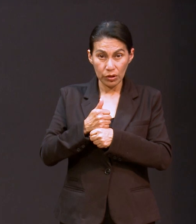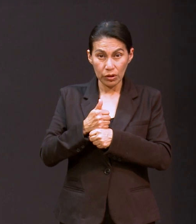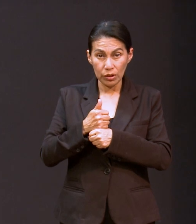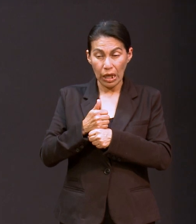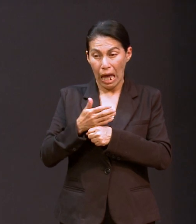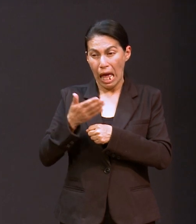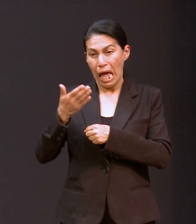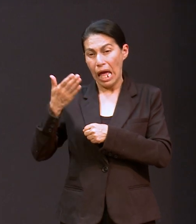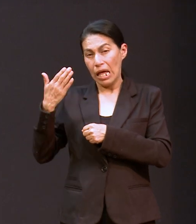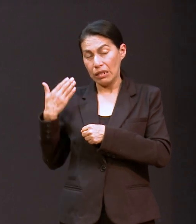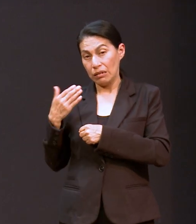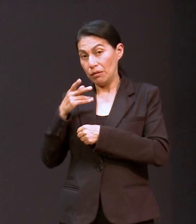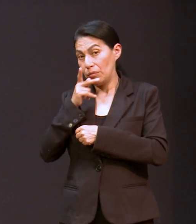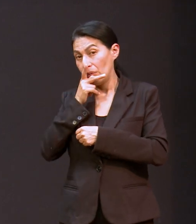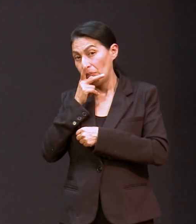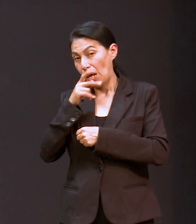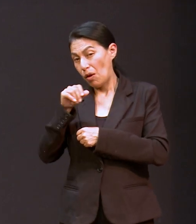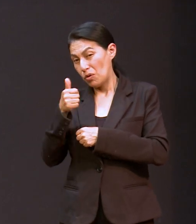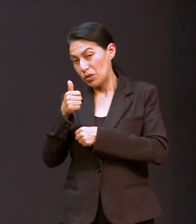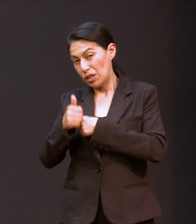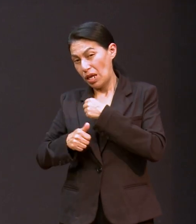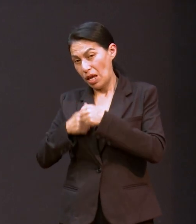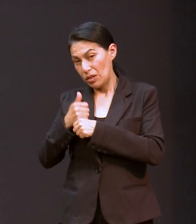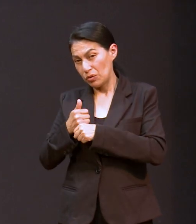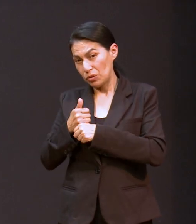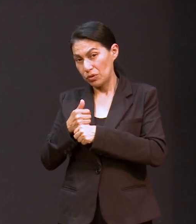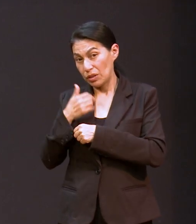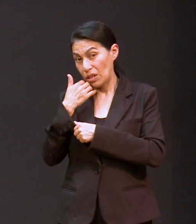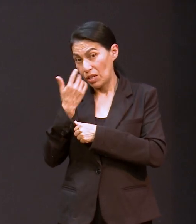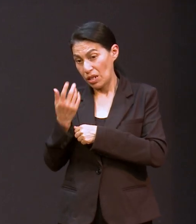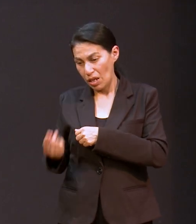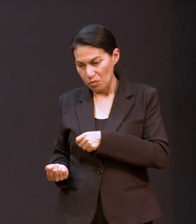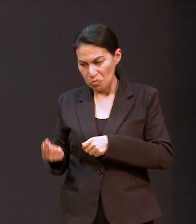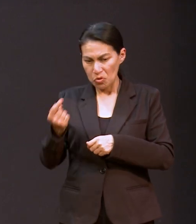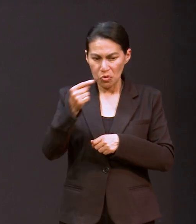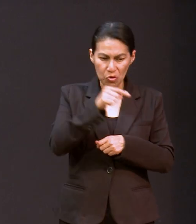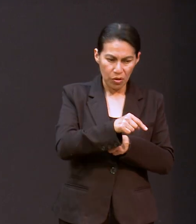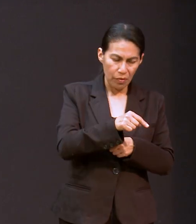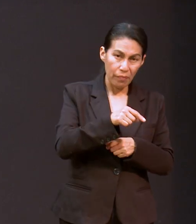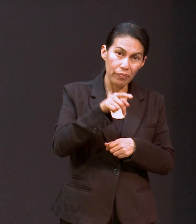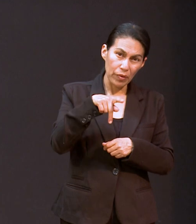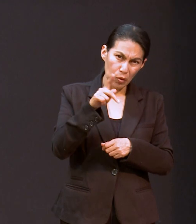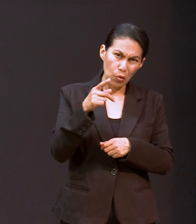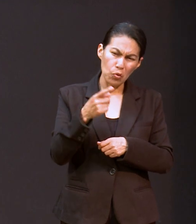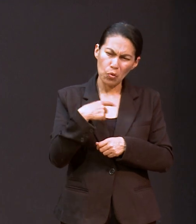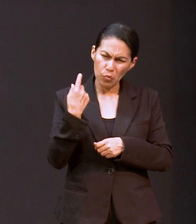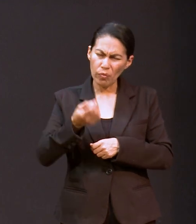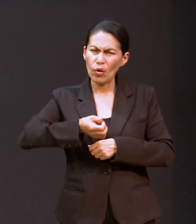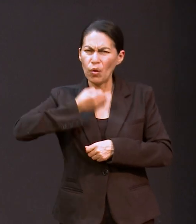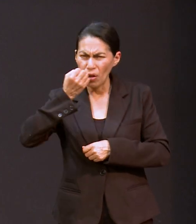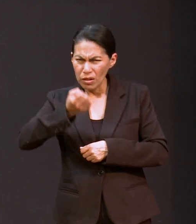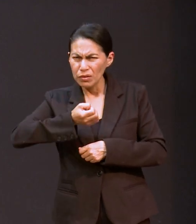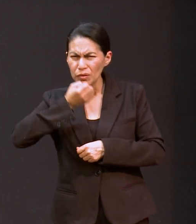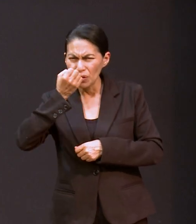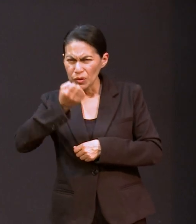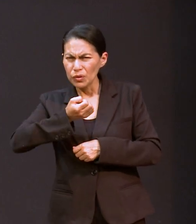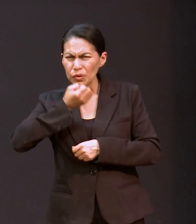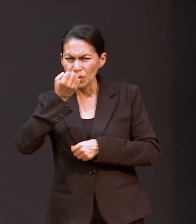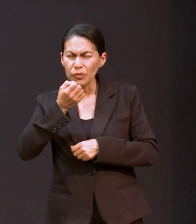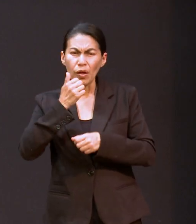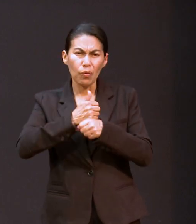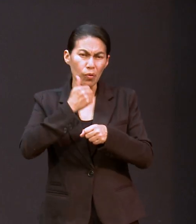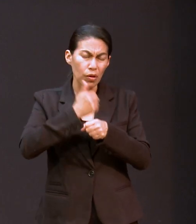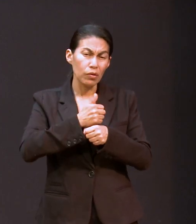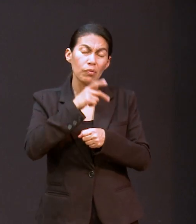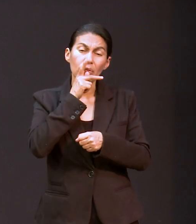cuando él tenía 11 años Así que Imagínese cuánto tiempo ocurrió a todo fue por oración a mis